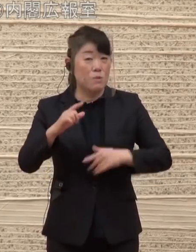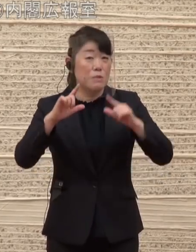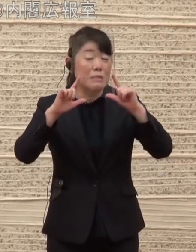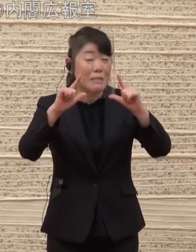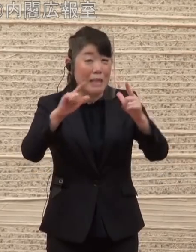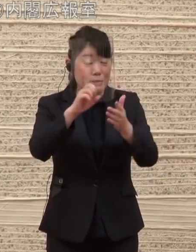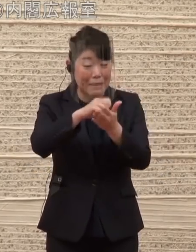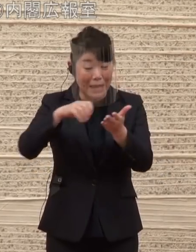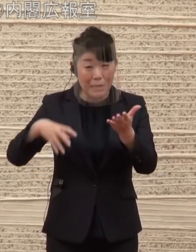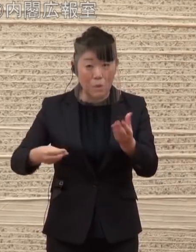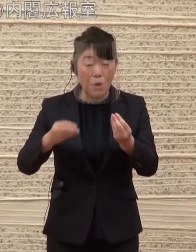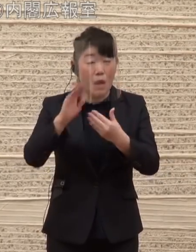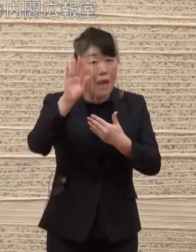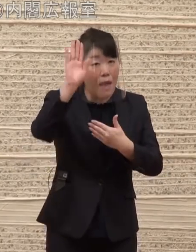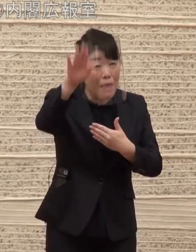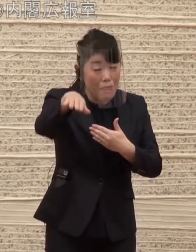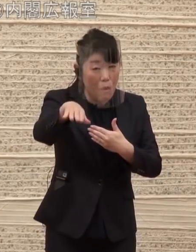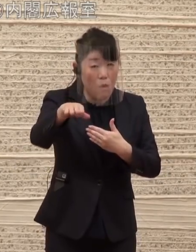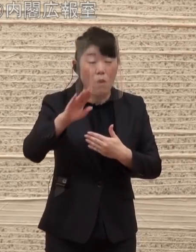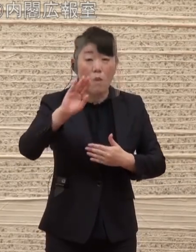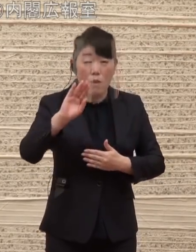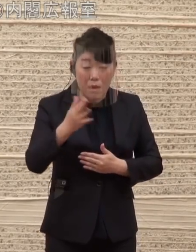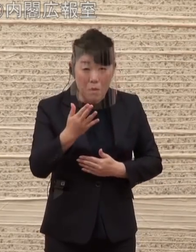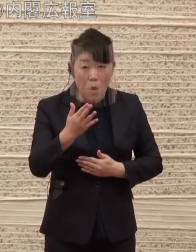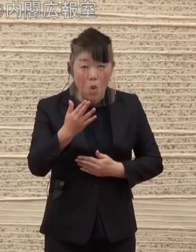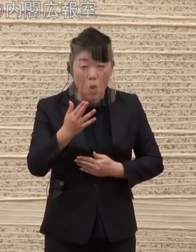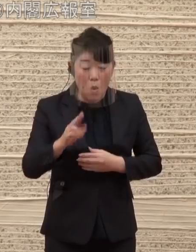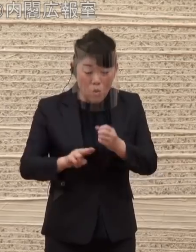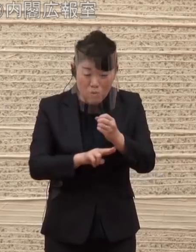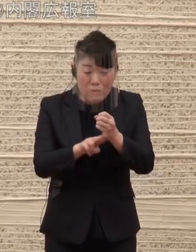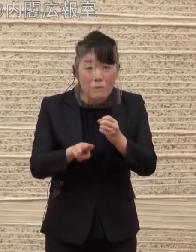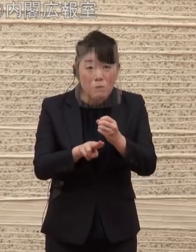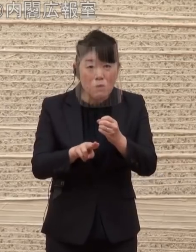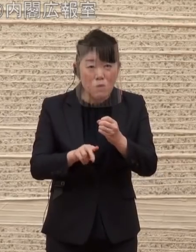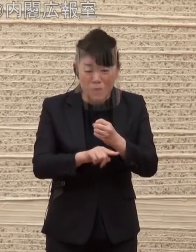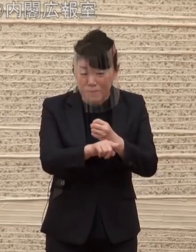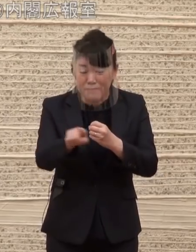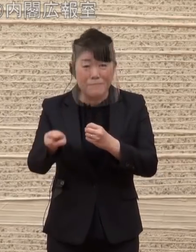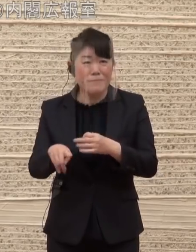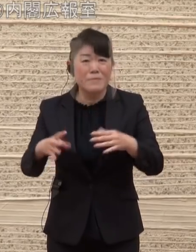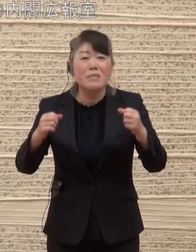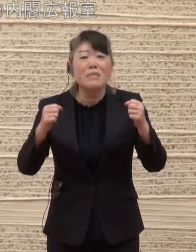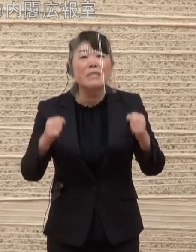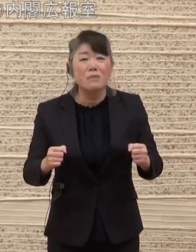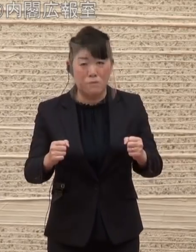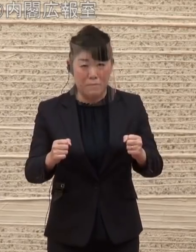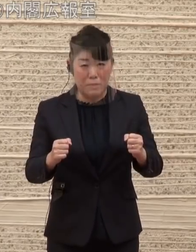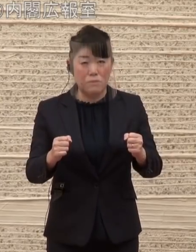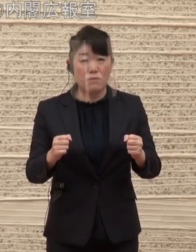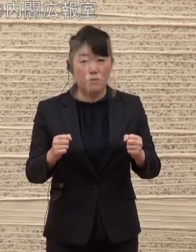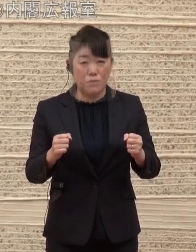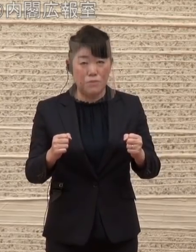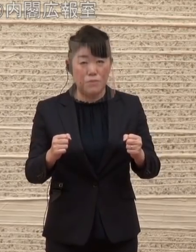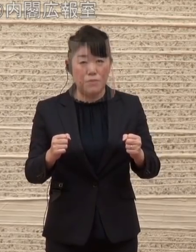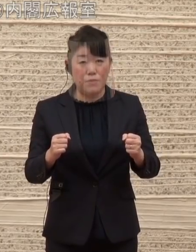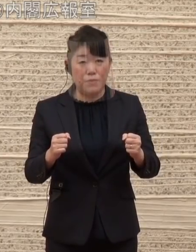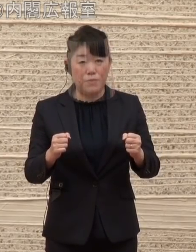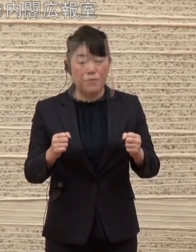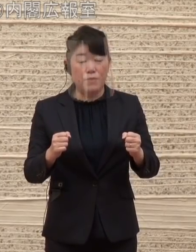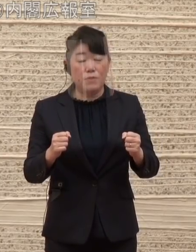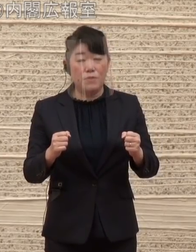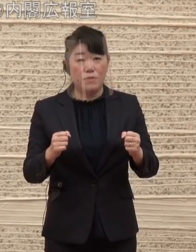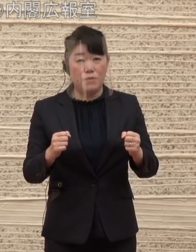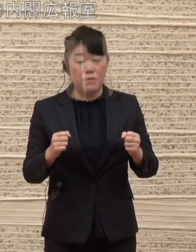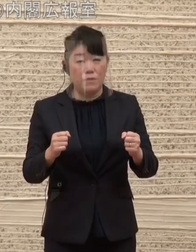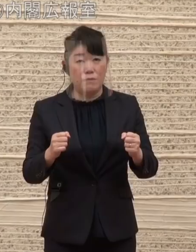私たちの身の回りにウエスは確実に存在しているということであり